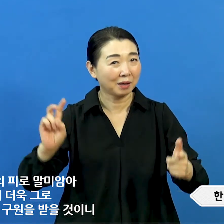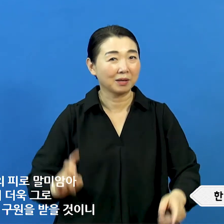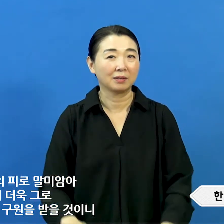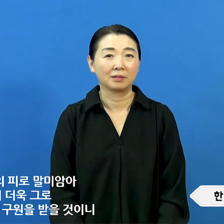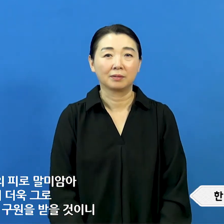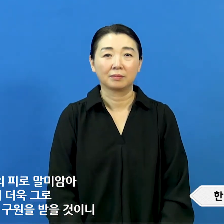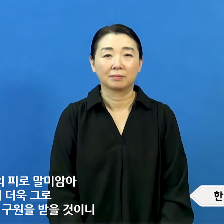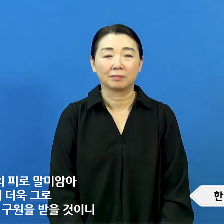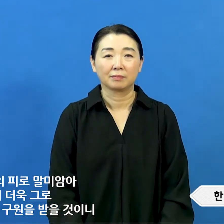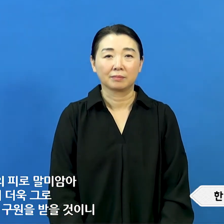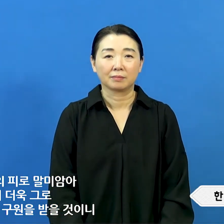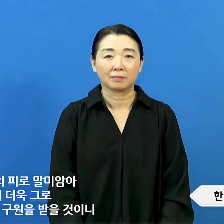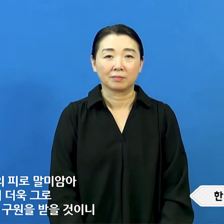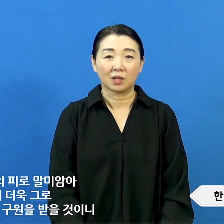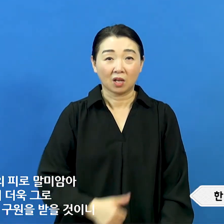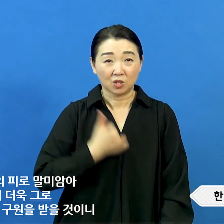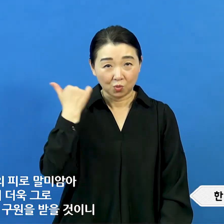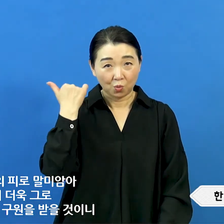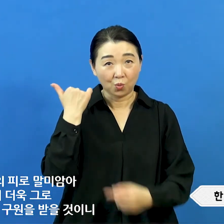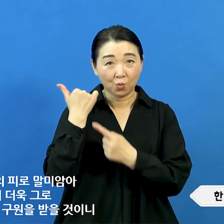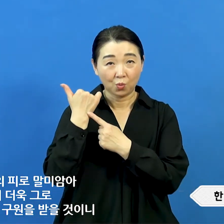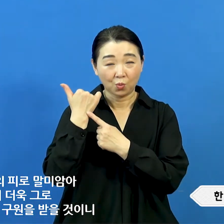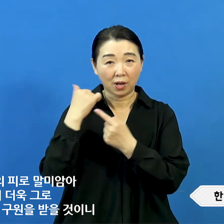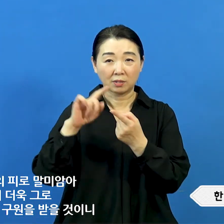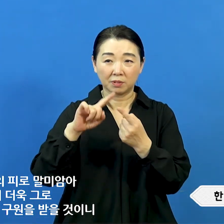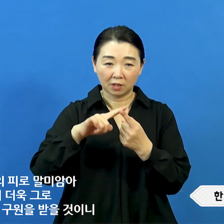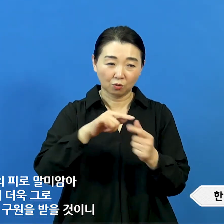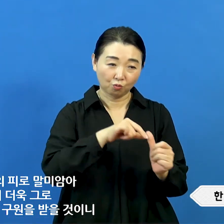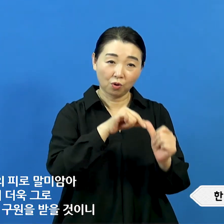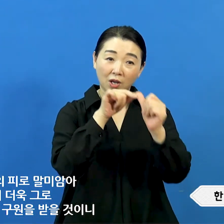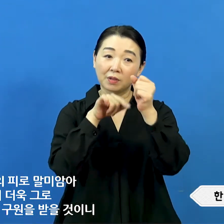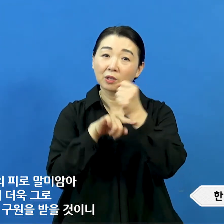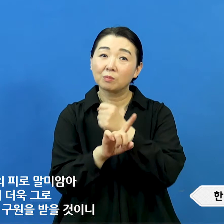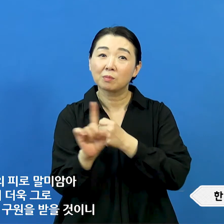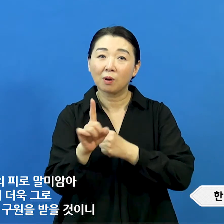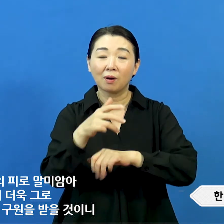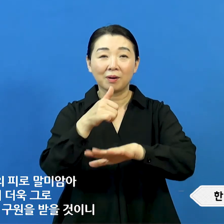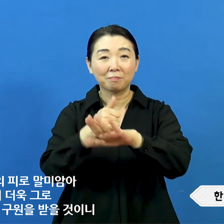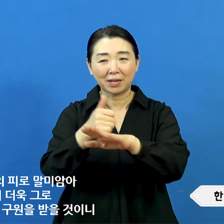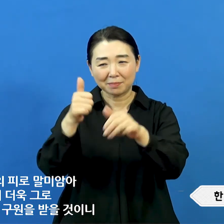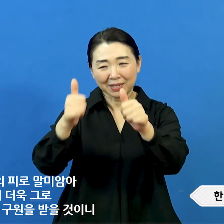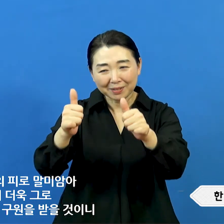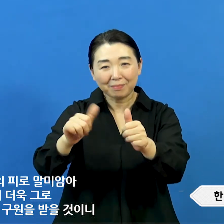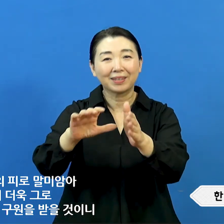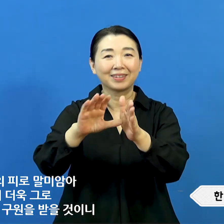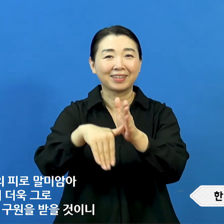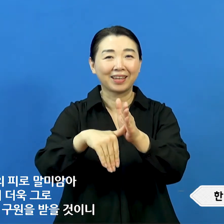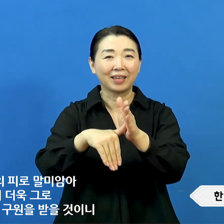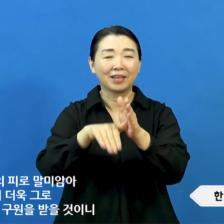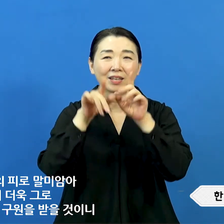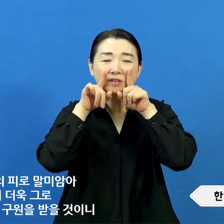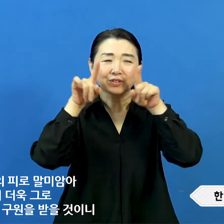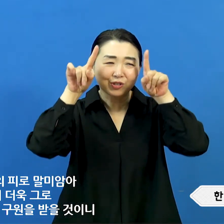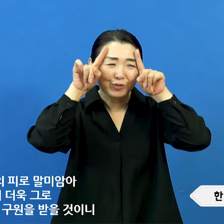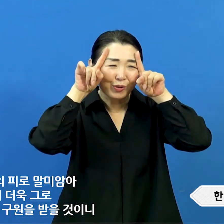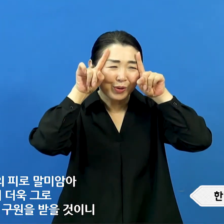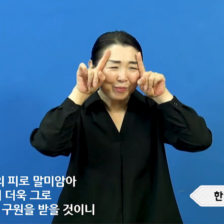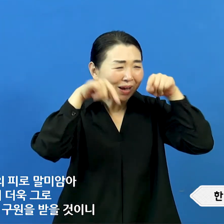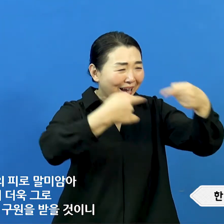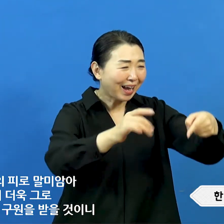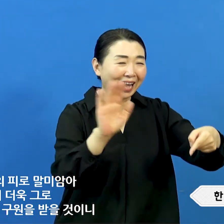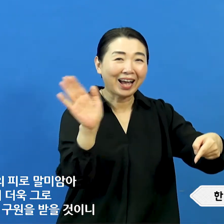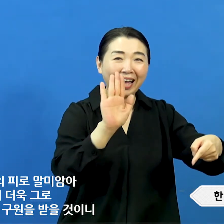뜻입니다. 여기 진노하심에서 구원한다는 말은 마지막 심판의 때에 지옥에 떨어지지